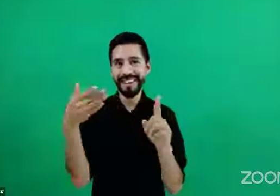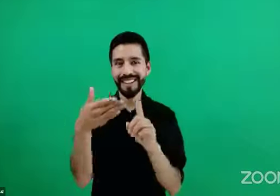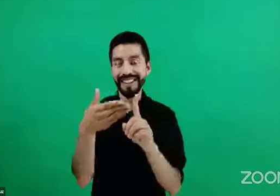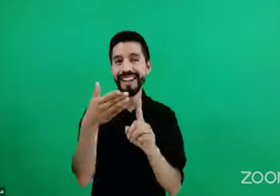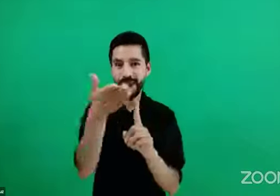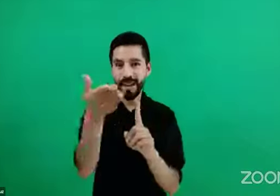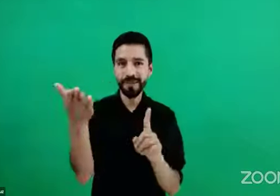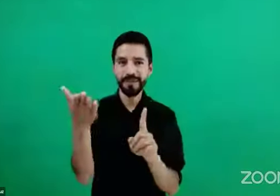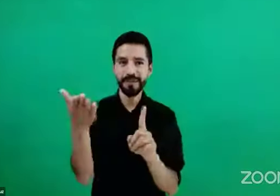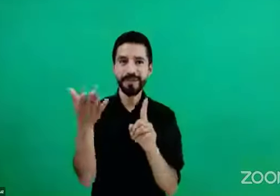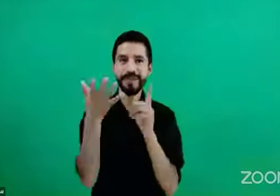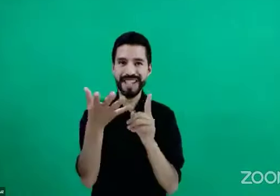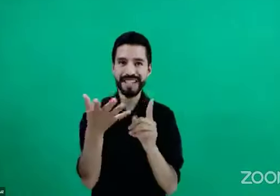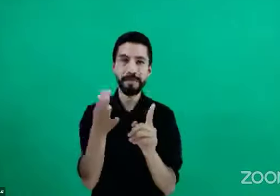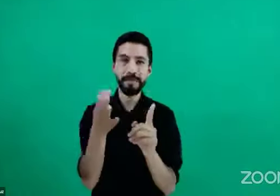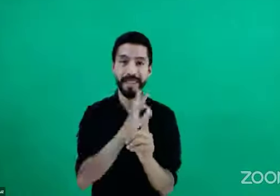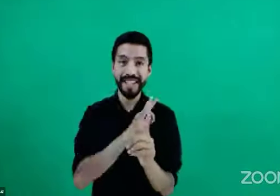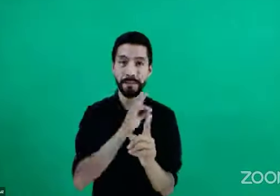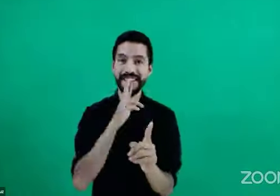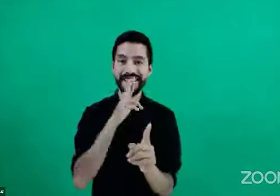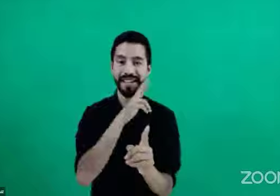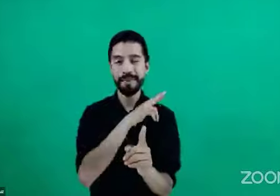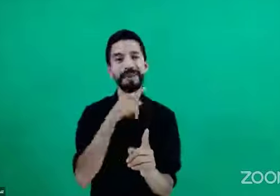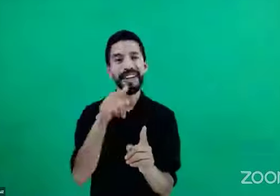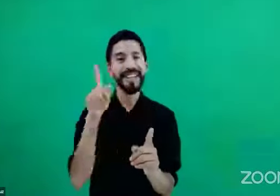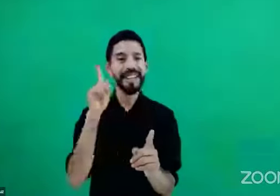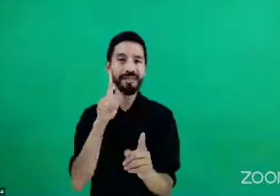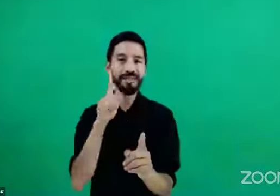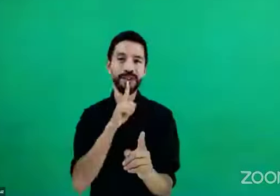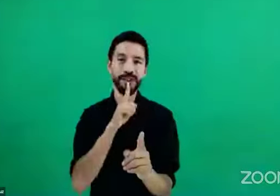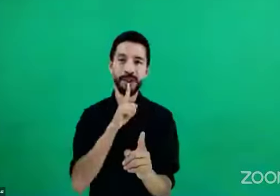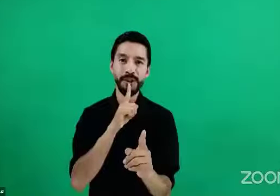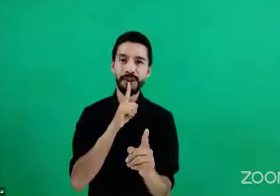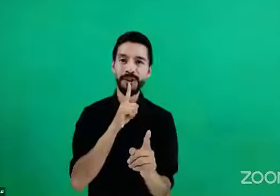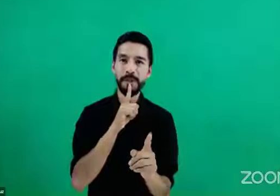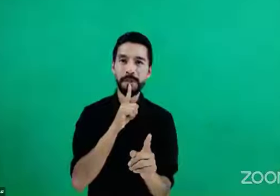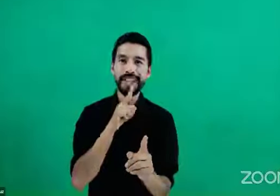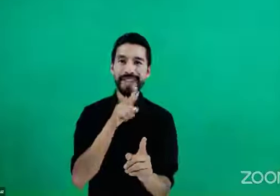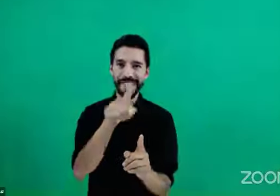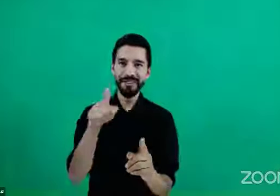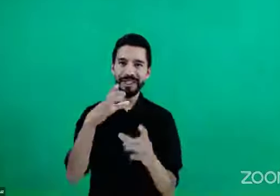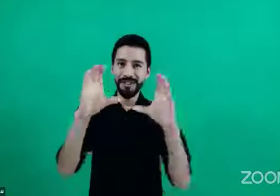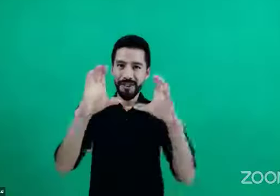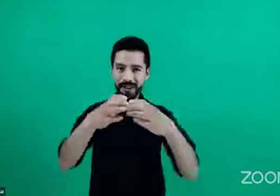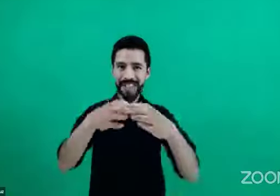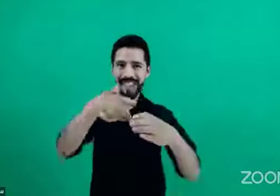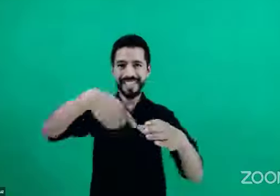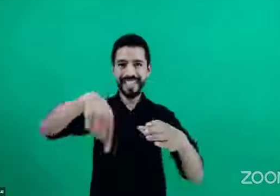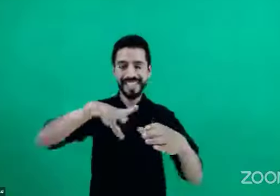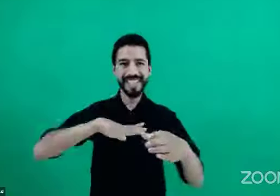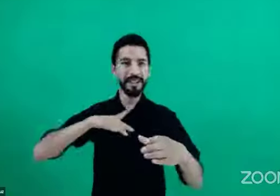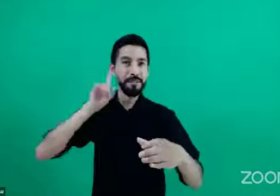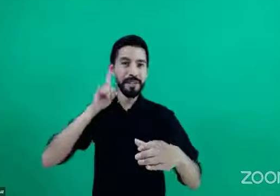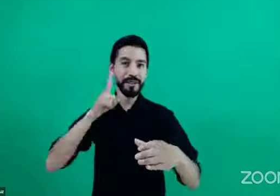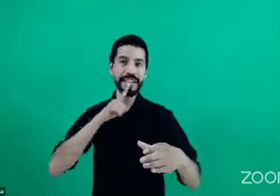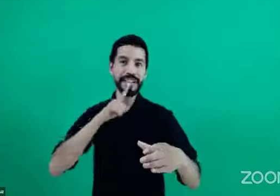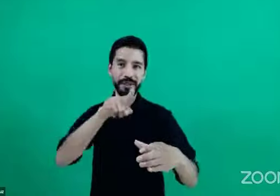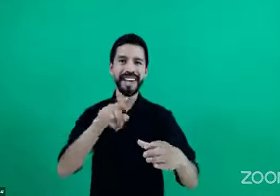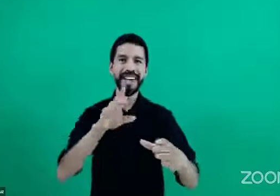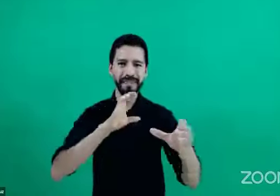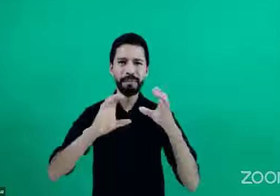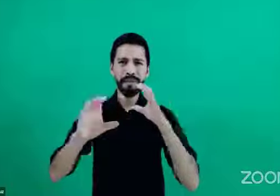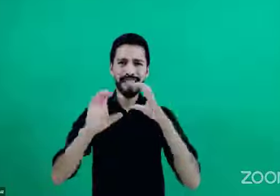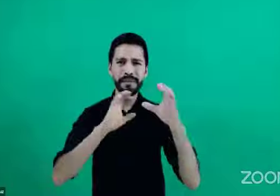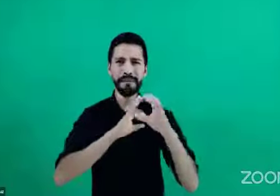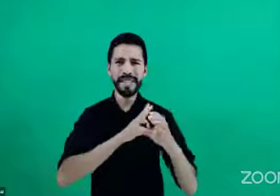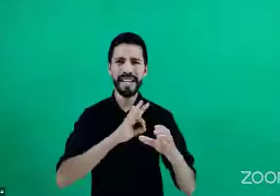forma en la cual ustedes podrían aprender rápido es con los sordos. Si tú en tu comunidad existe una persona